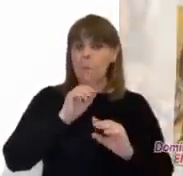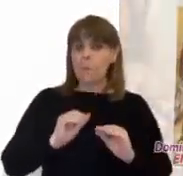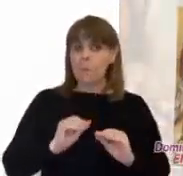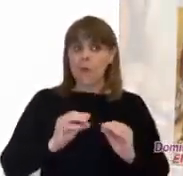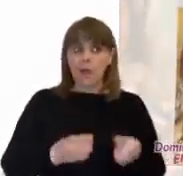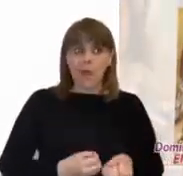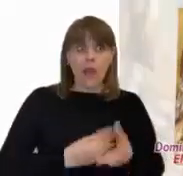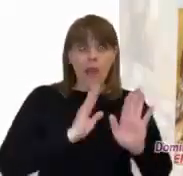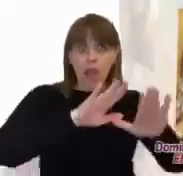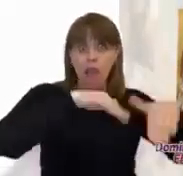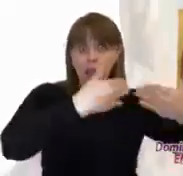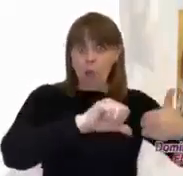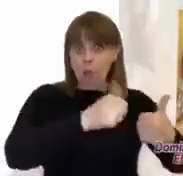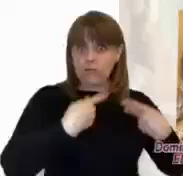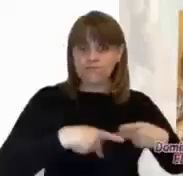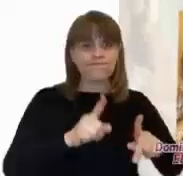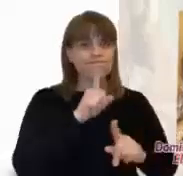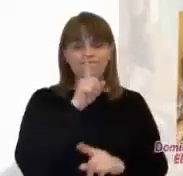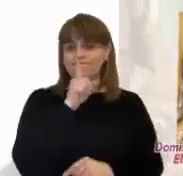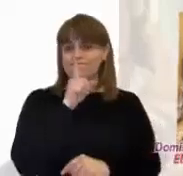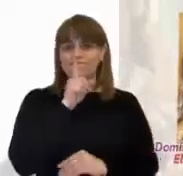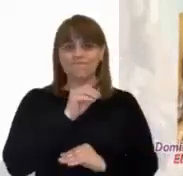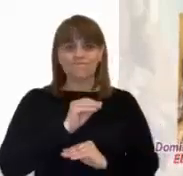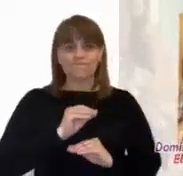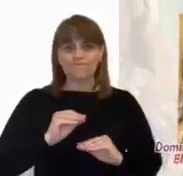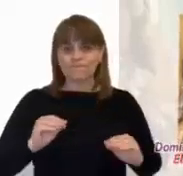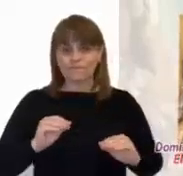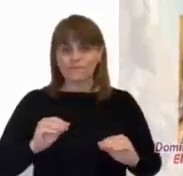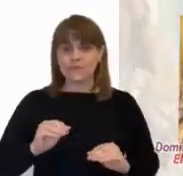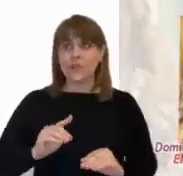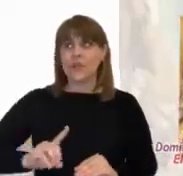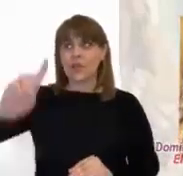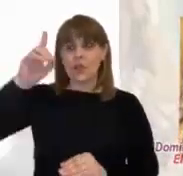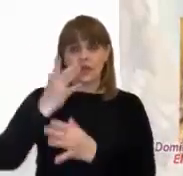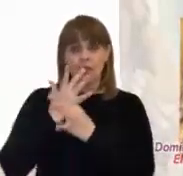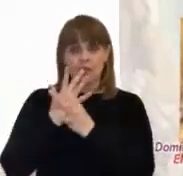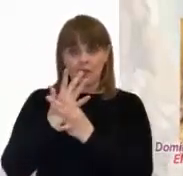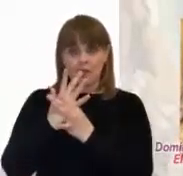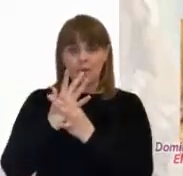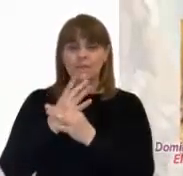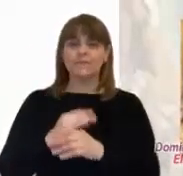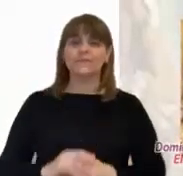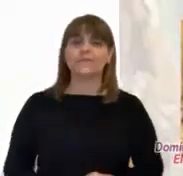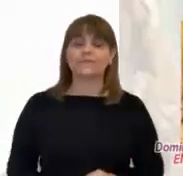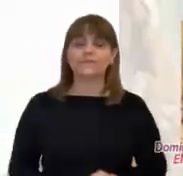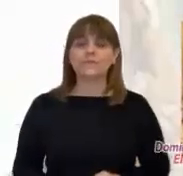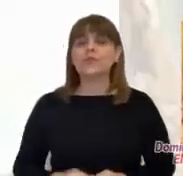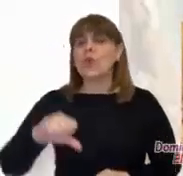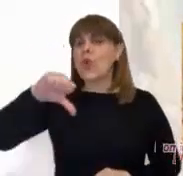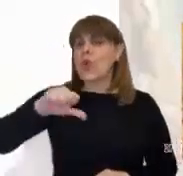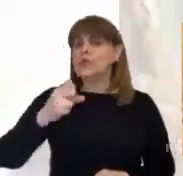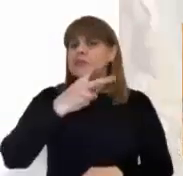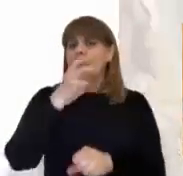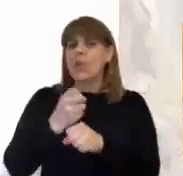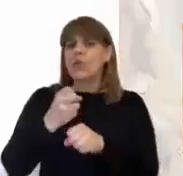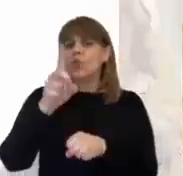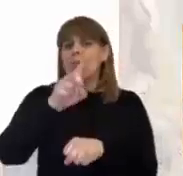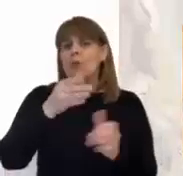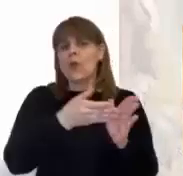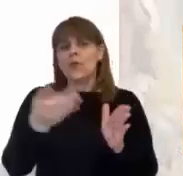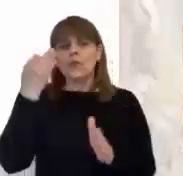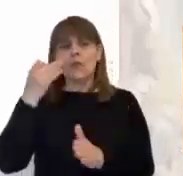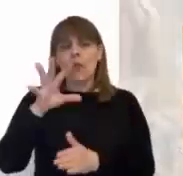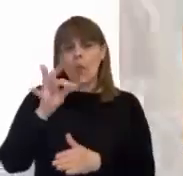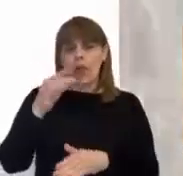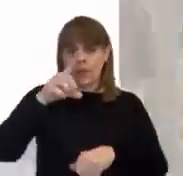no dijeron a nadie nada de lo que habían visto. Palabra del Señor. Hoy celebramos el segundo domingo de